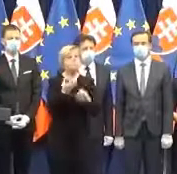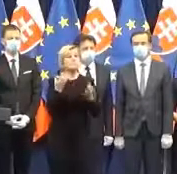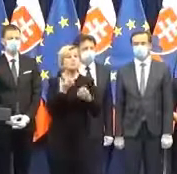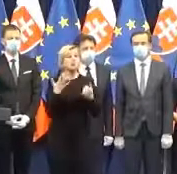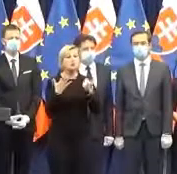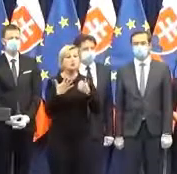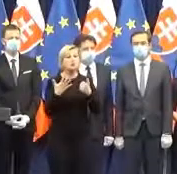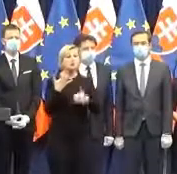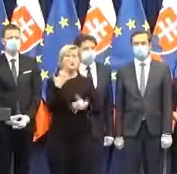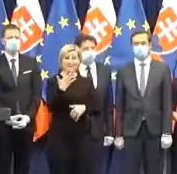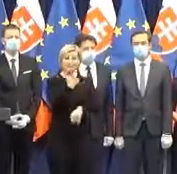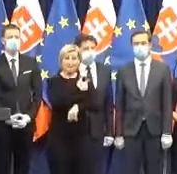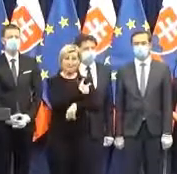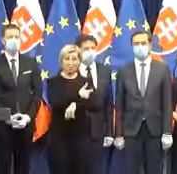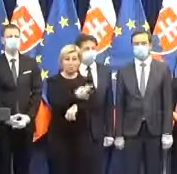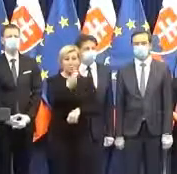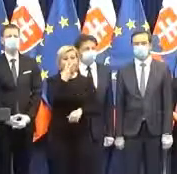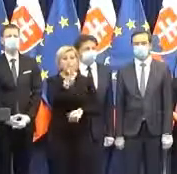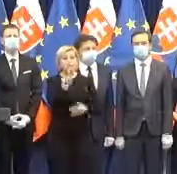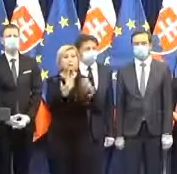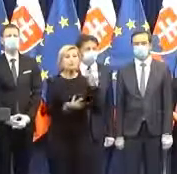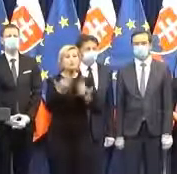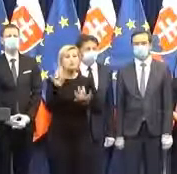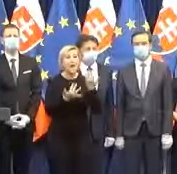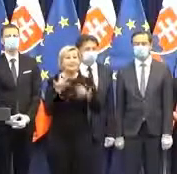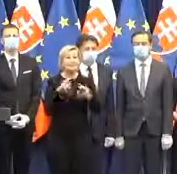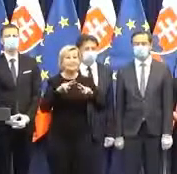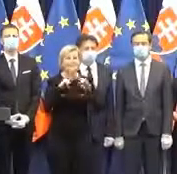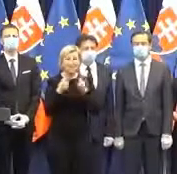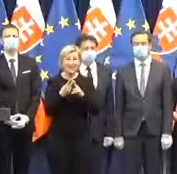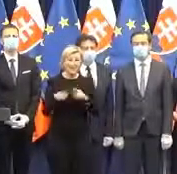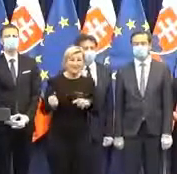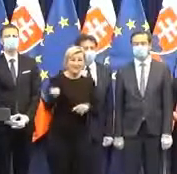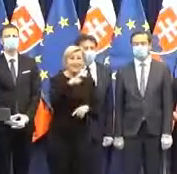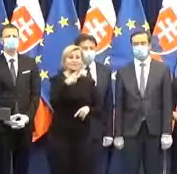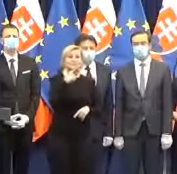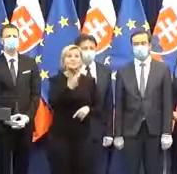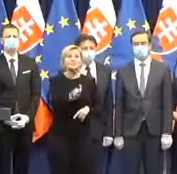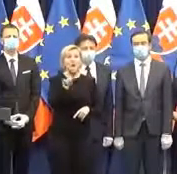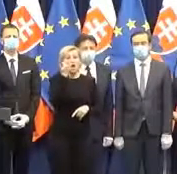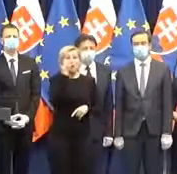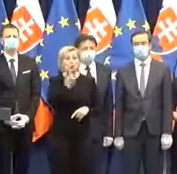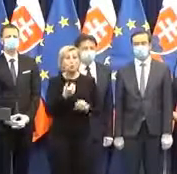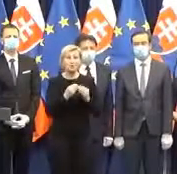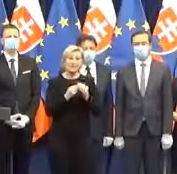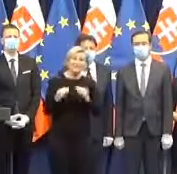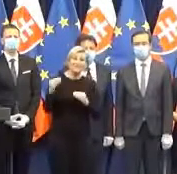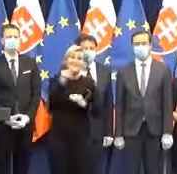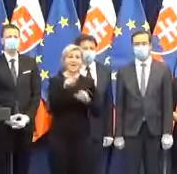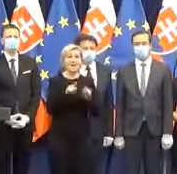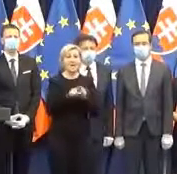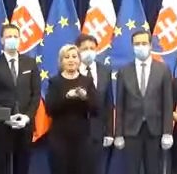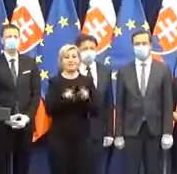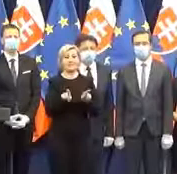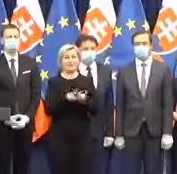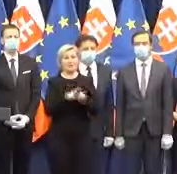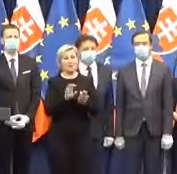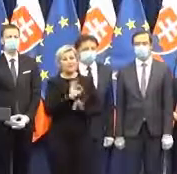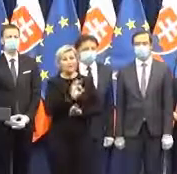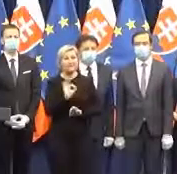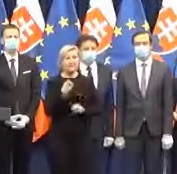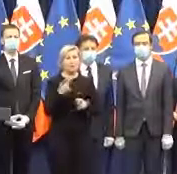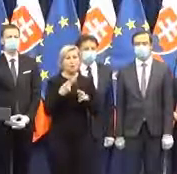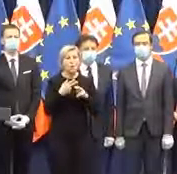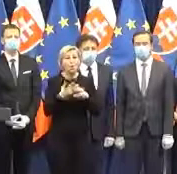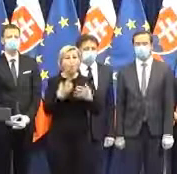je to vidieť zo štatistík z celého sveta, starší ľudia dramaticky viac náchylní, aby nakoniec podľahli